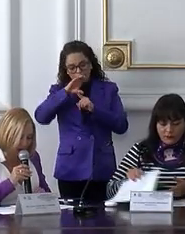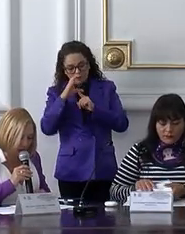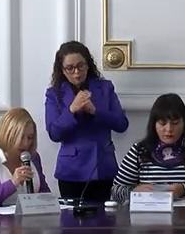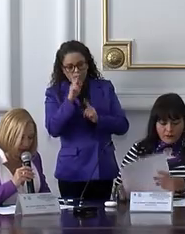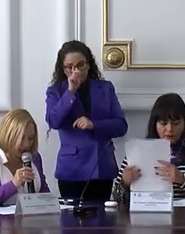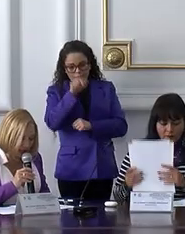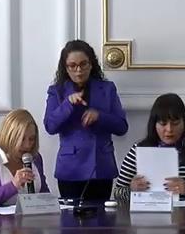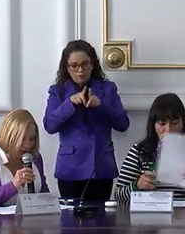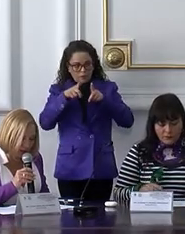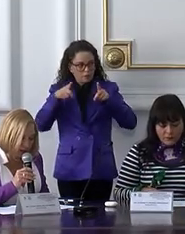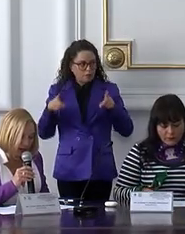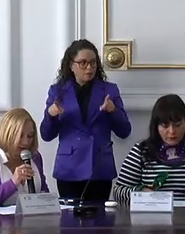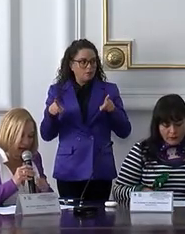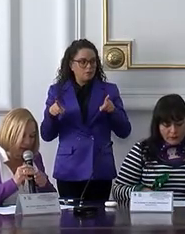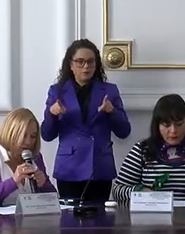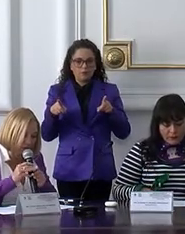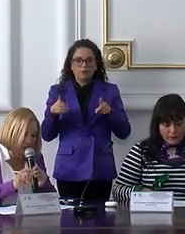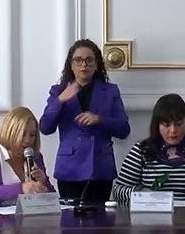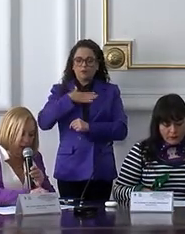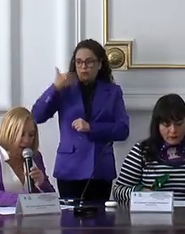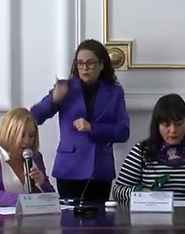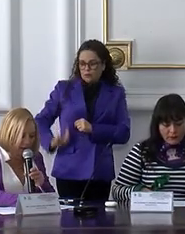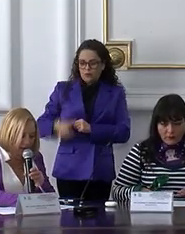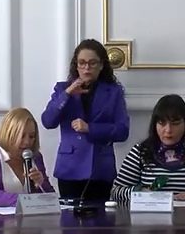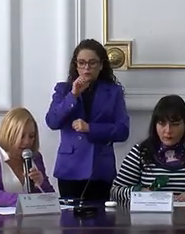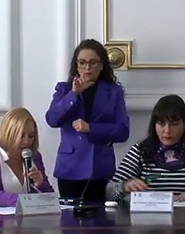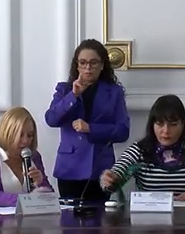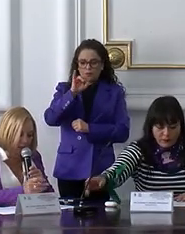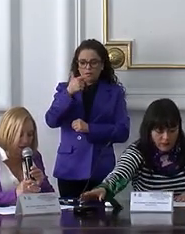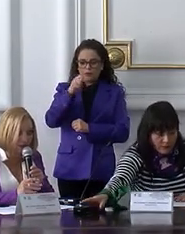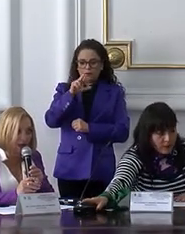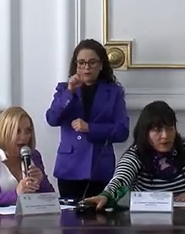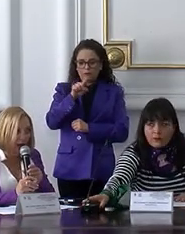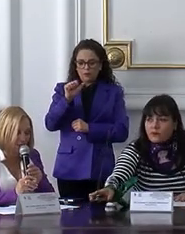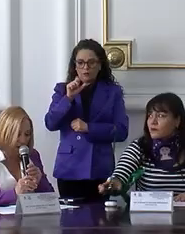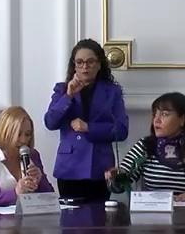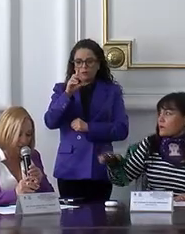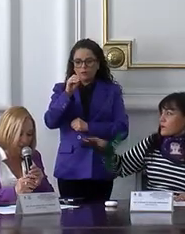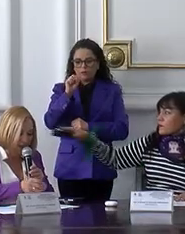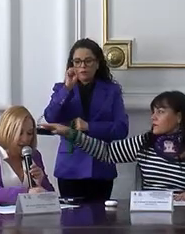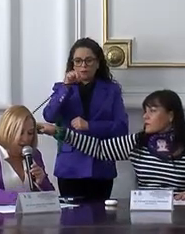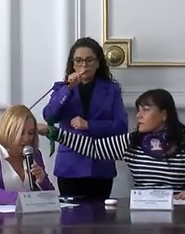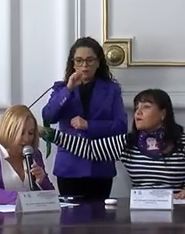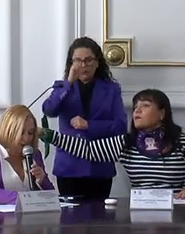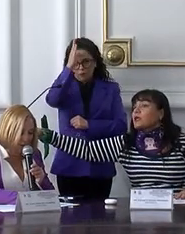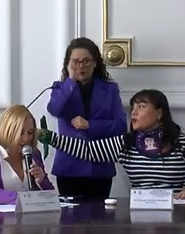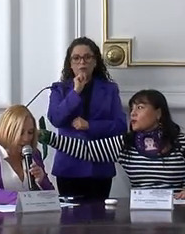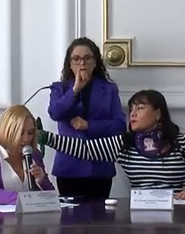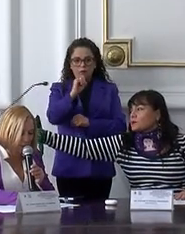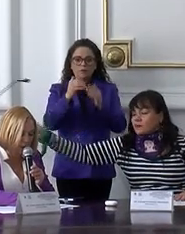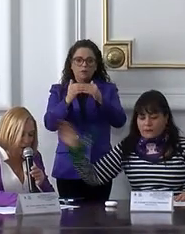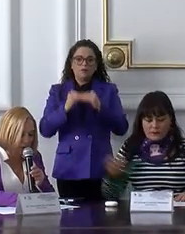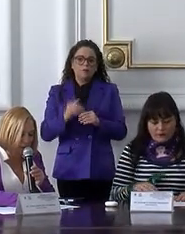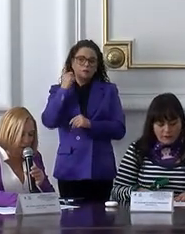de Planeación del Desarrollo, la de la voz, diputada Olivia Garza de los Santos, a favor. Diputado